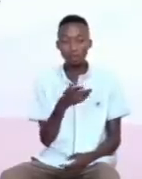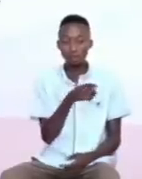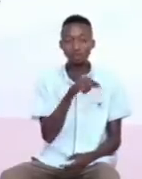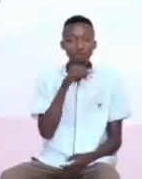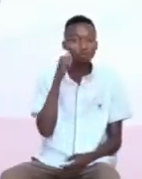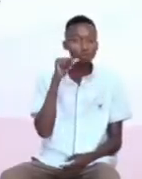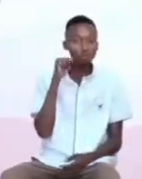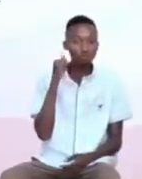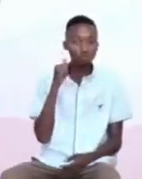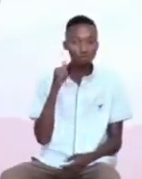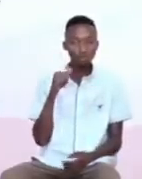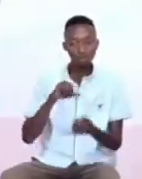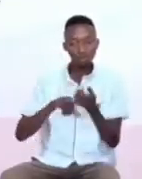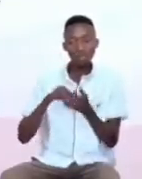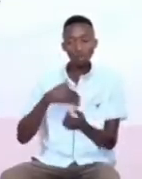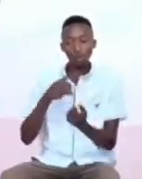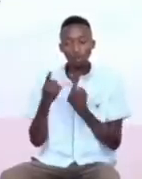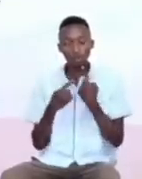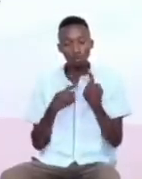mwenzangu anaongea